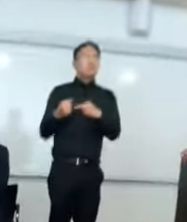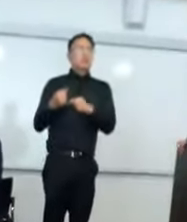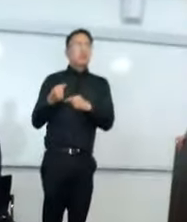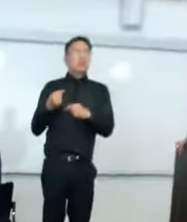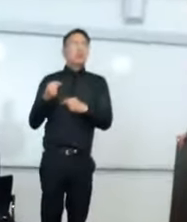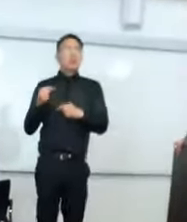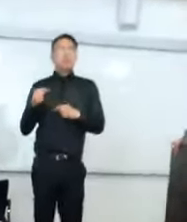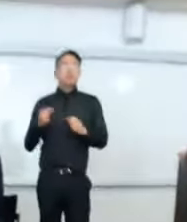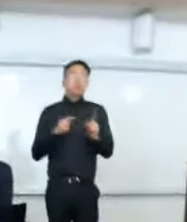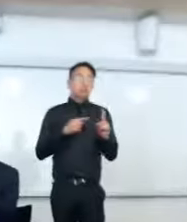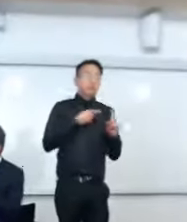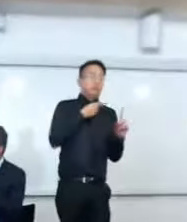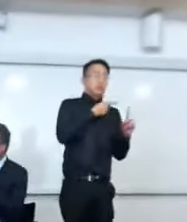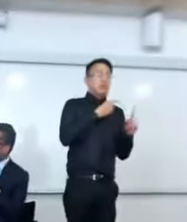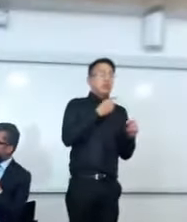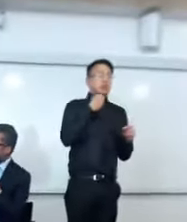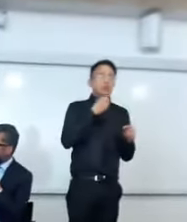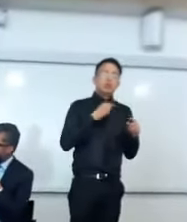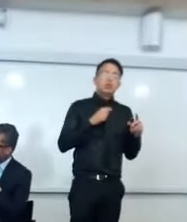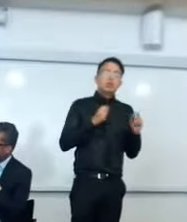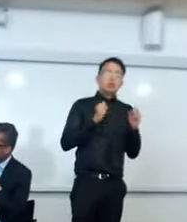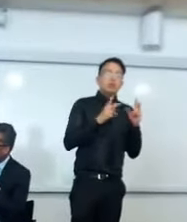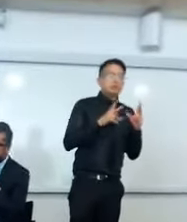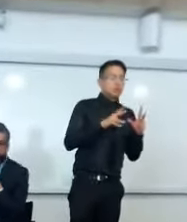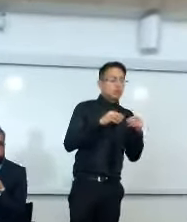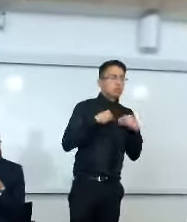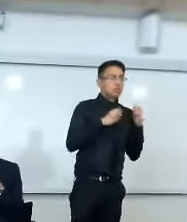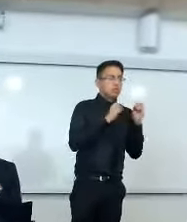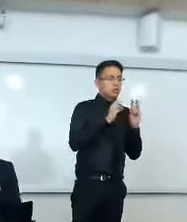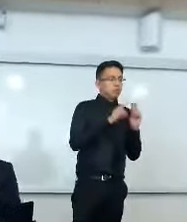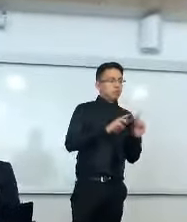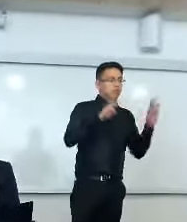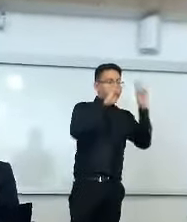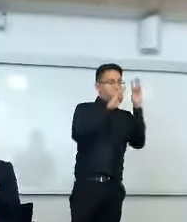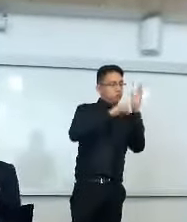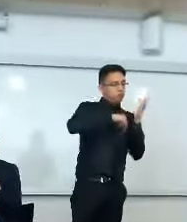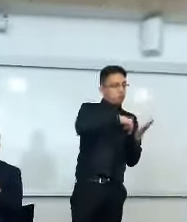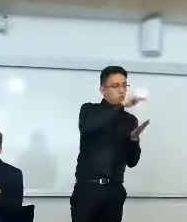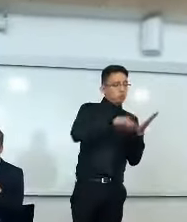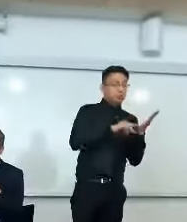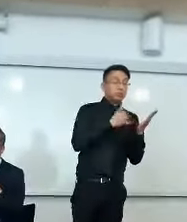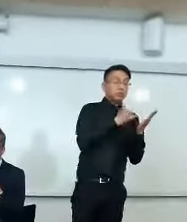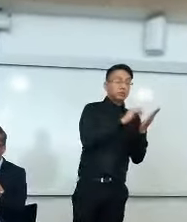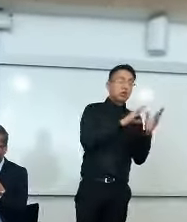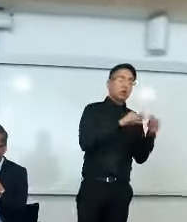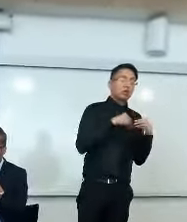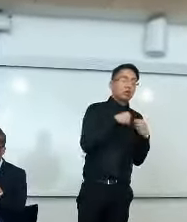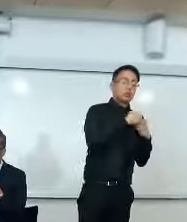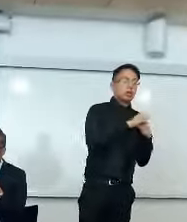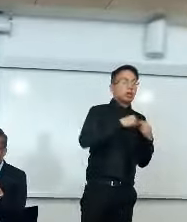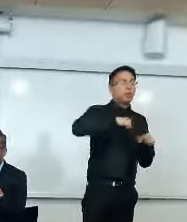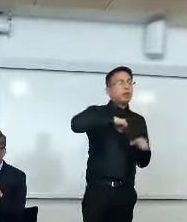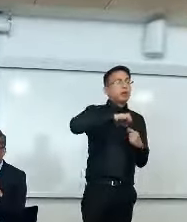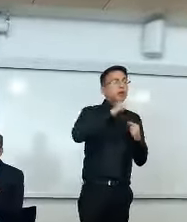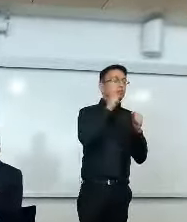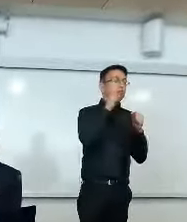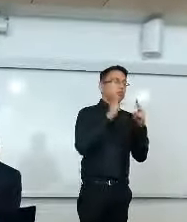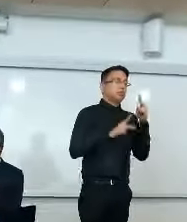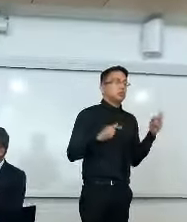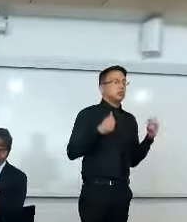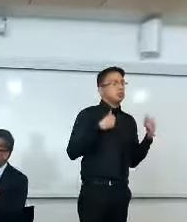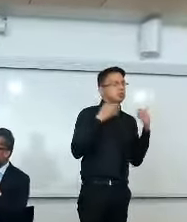que está diciendo, ok, nosotros estamos atemperados a la convención y a las recomendaciones del comité de la Convención de los Derechos de la Persona con Discapacidad